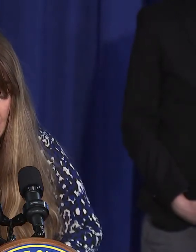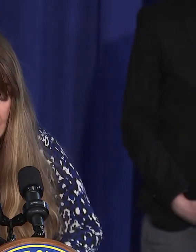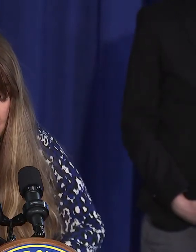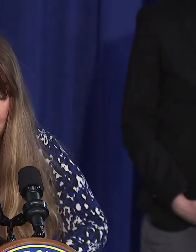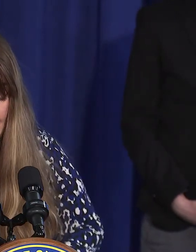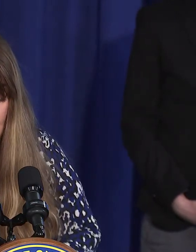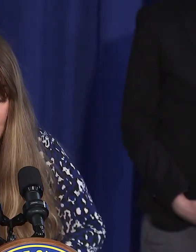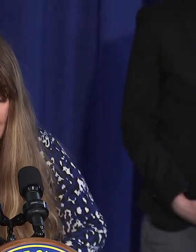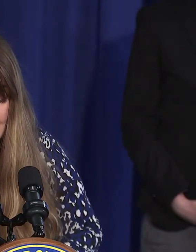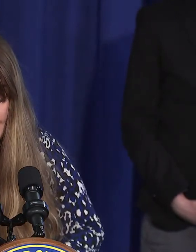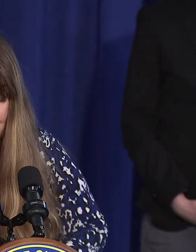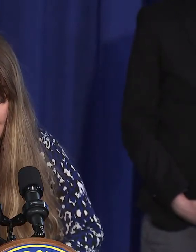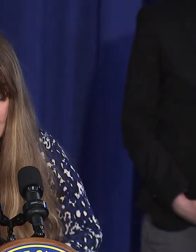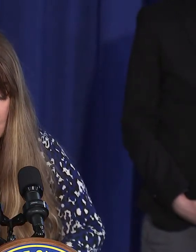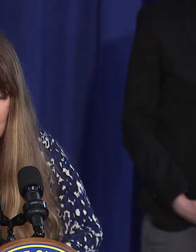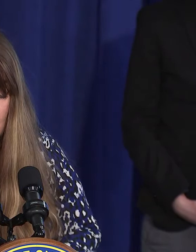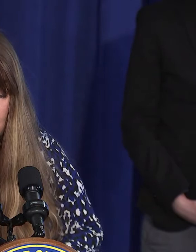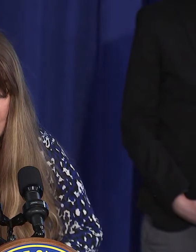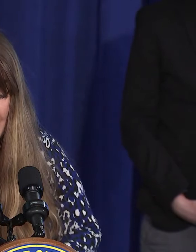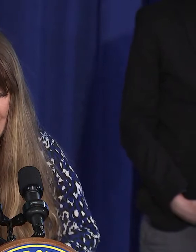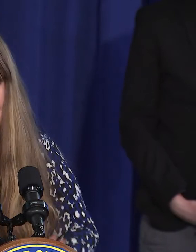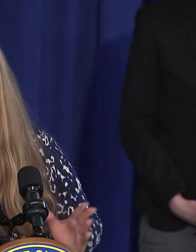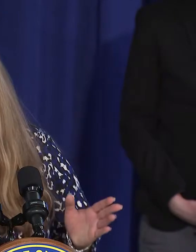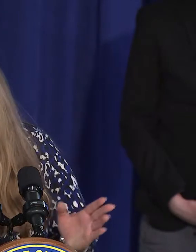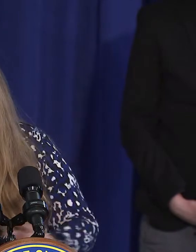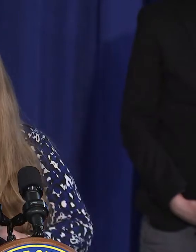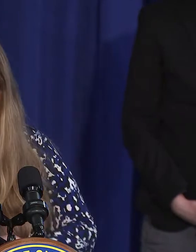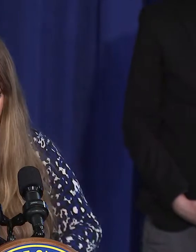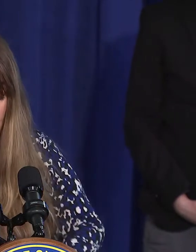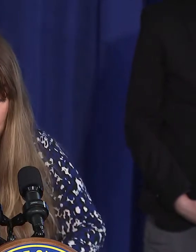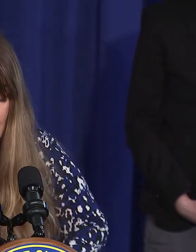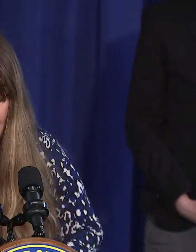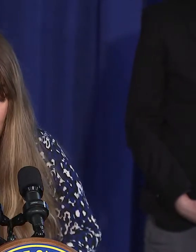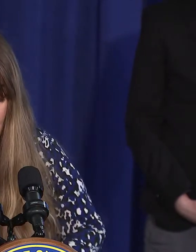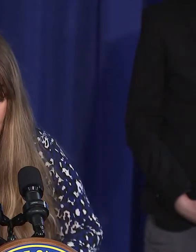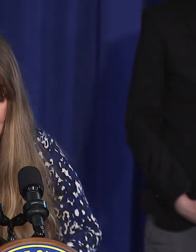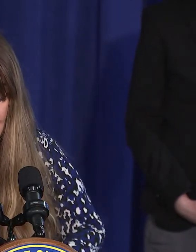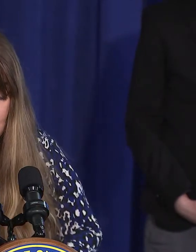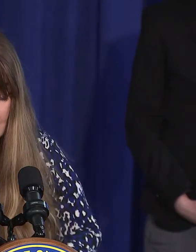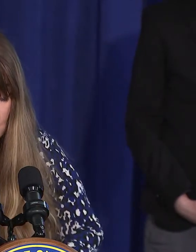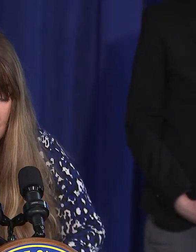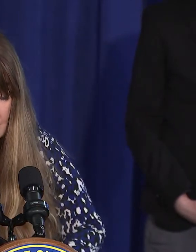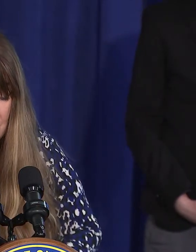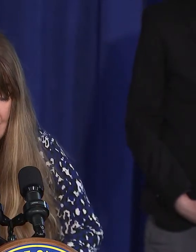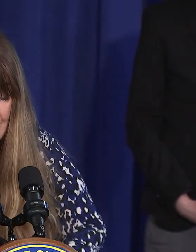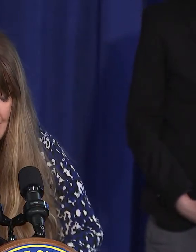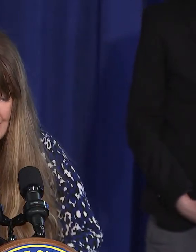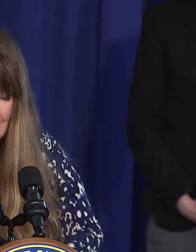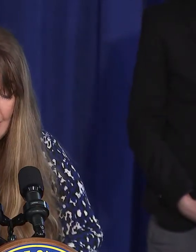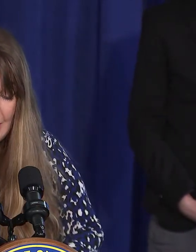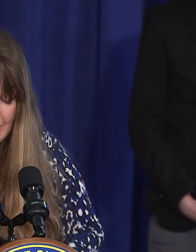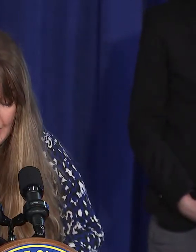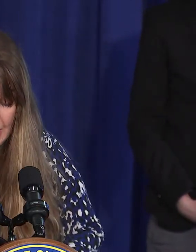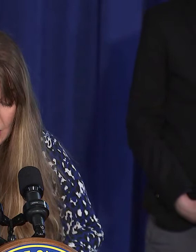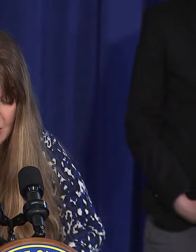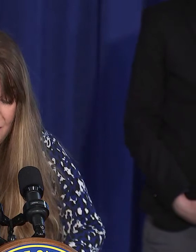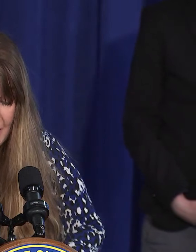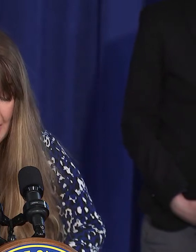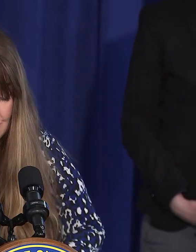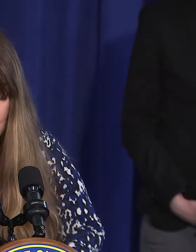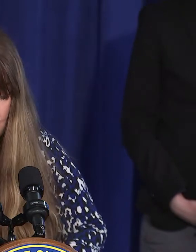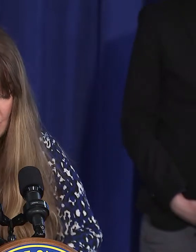bajos para lo que es la transmisión comunitaria, y ahora nos movemos a lo que va a ser nuestras nuevas métricas